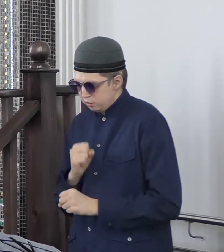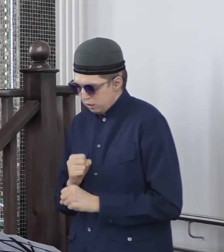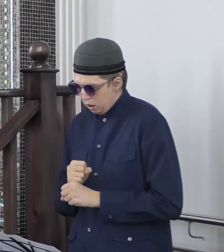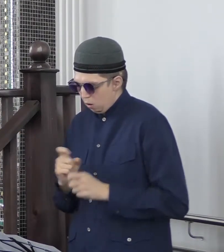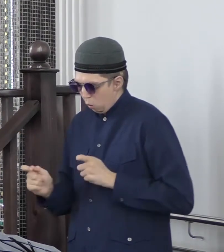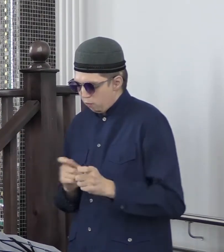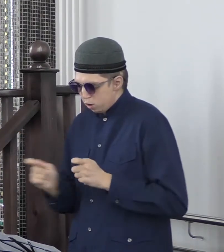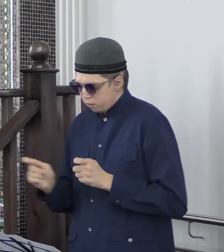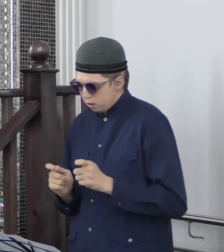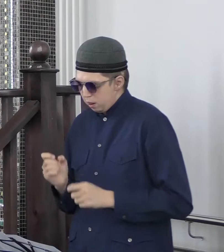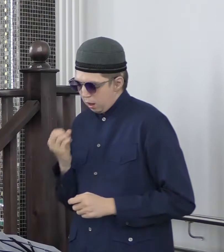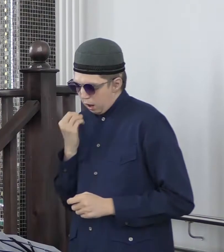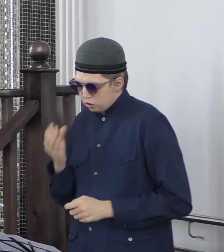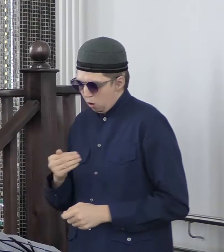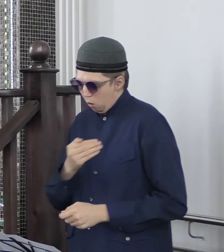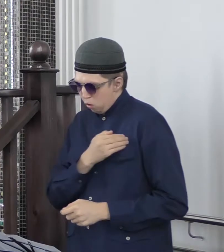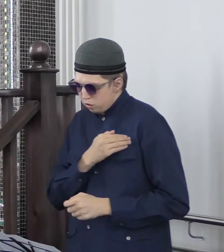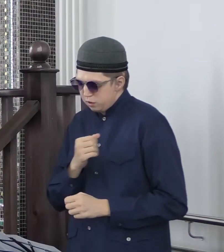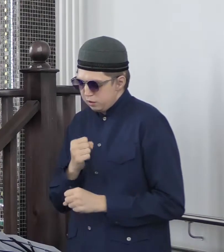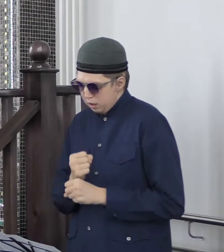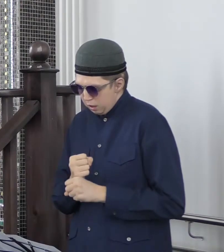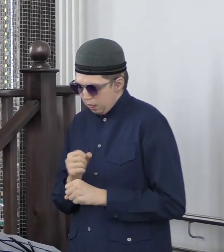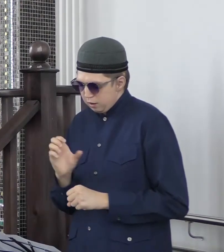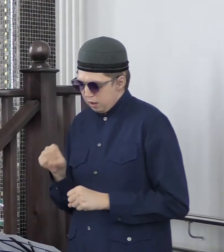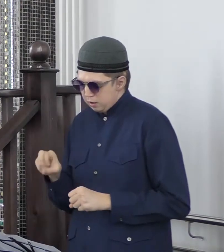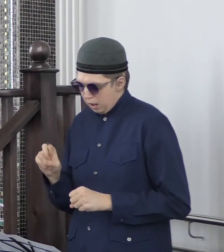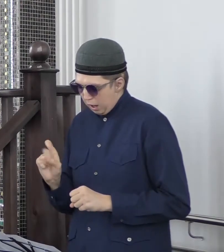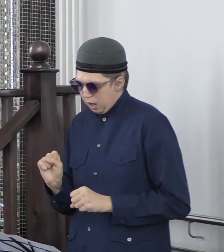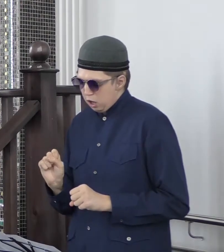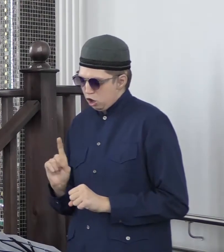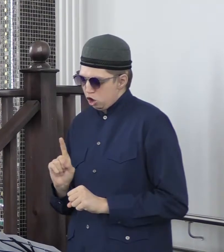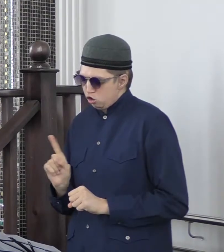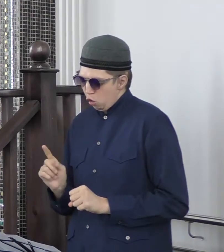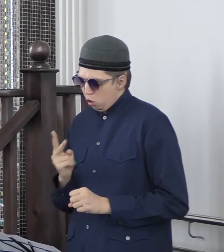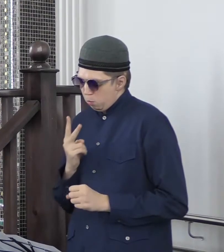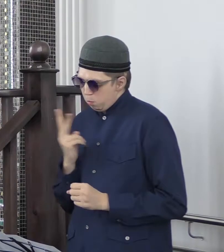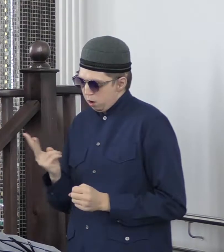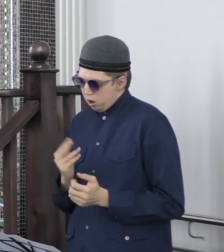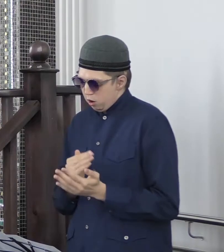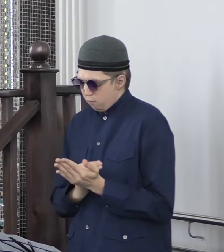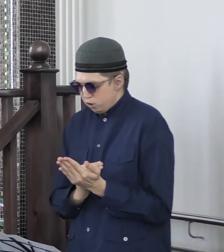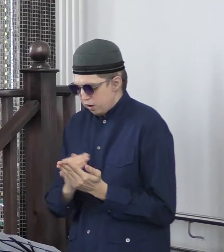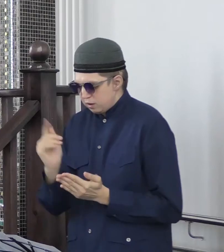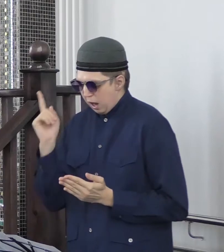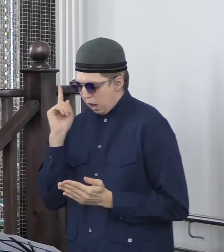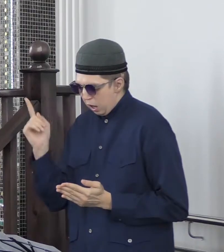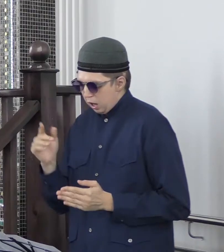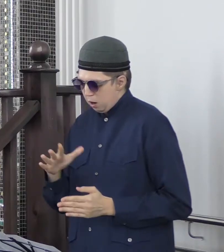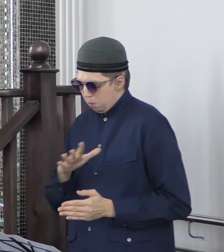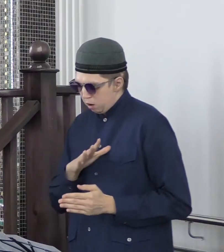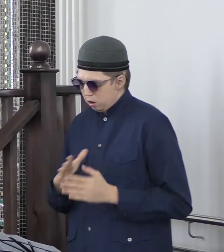нам не остатим, ва не панбихи. А я на это трехзляйте, как он садится. Куда вы